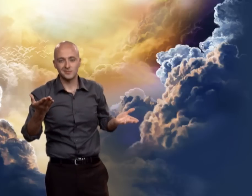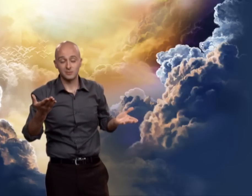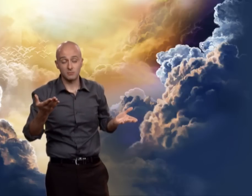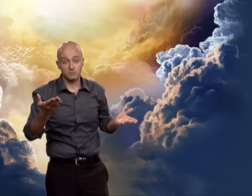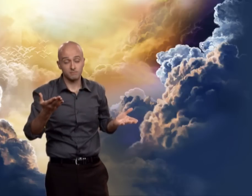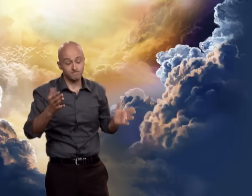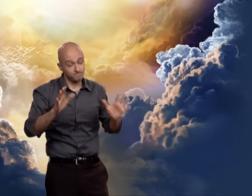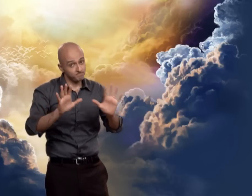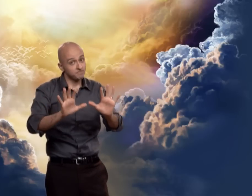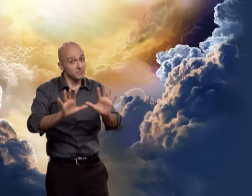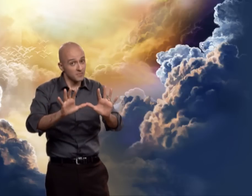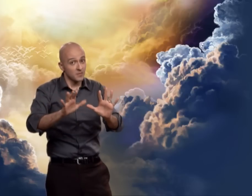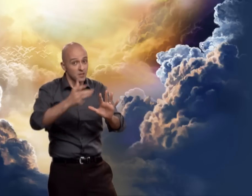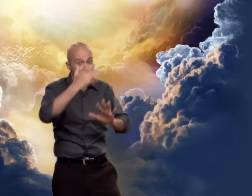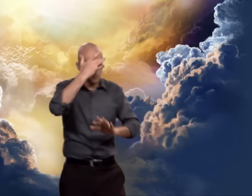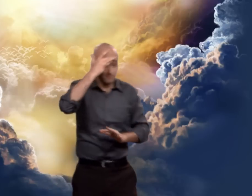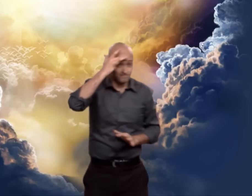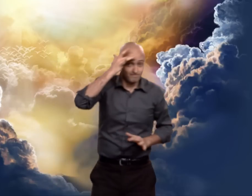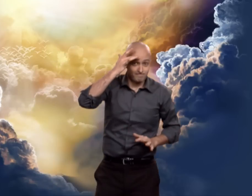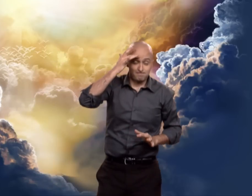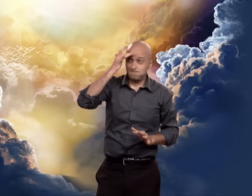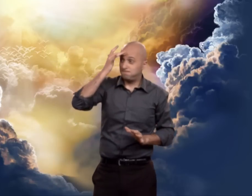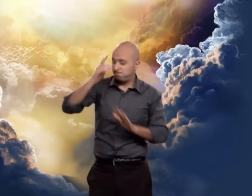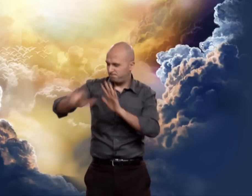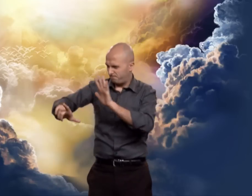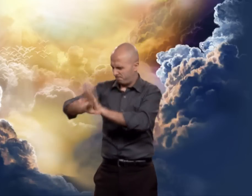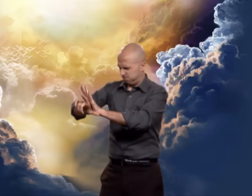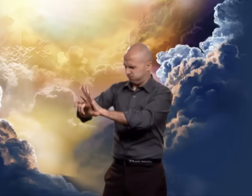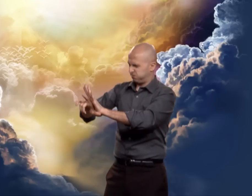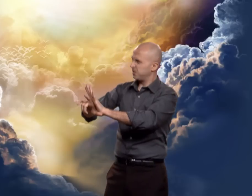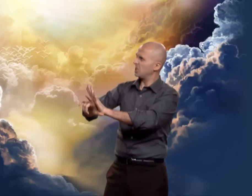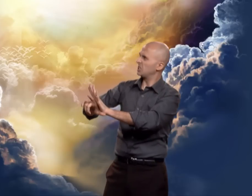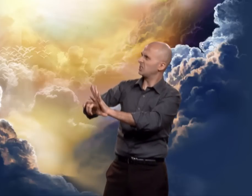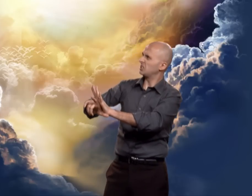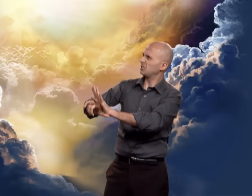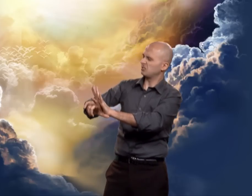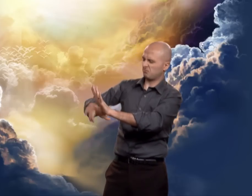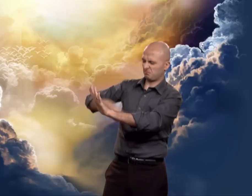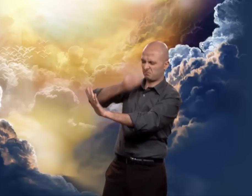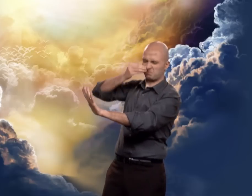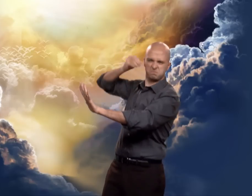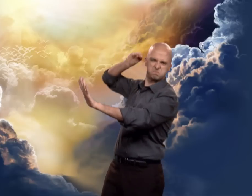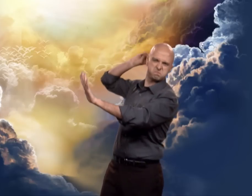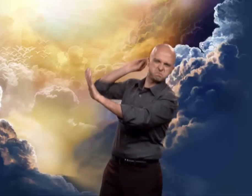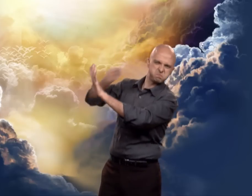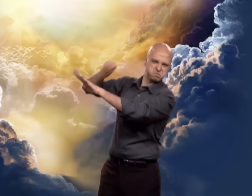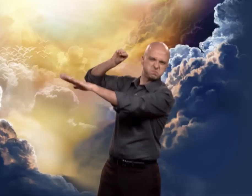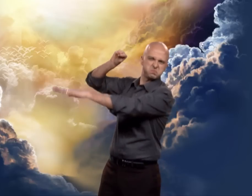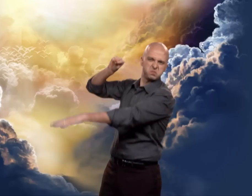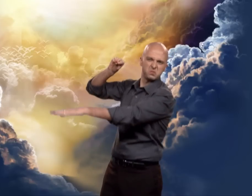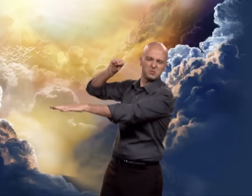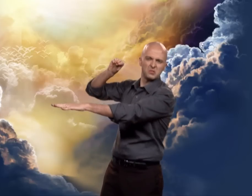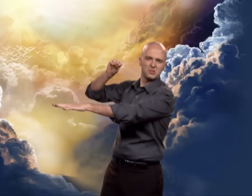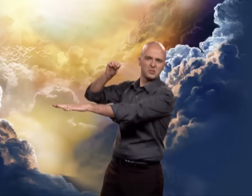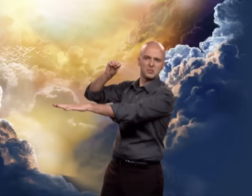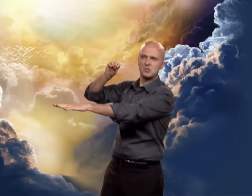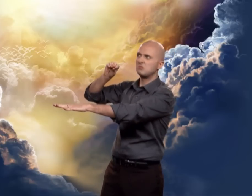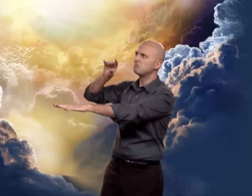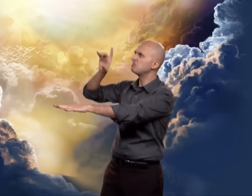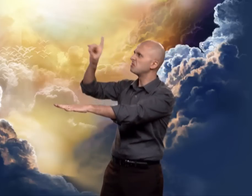está consciente na morte baseia-se no erro de que ele possui imortalidade inata. Assim como o tormento